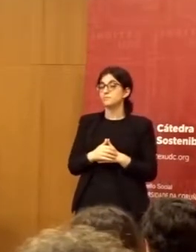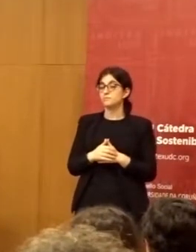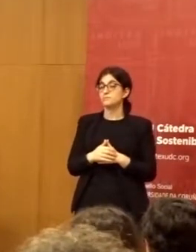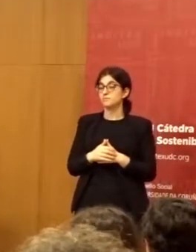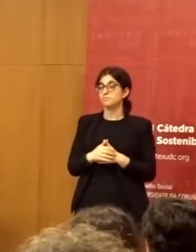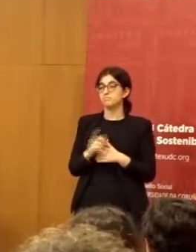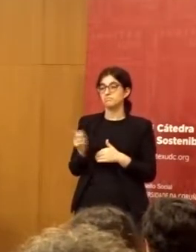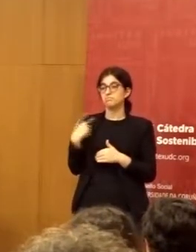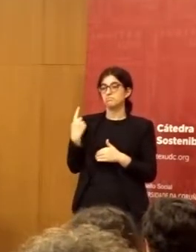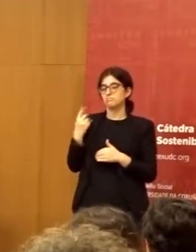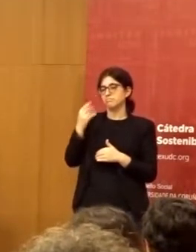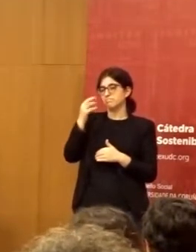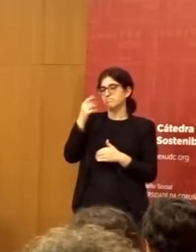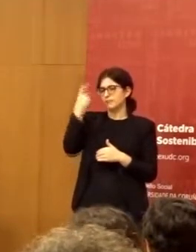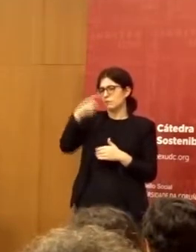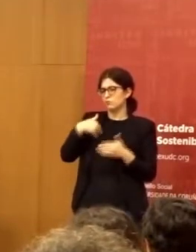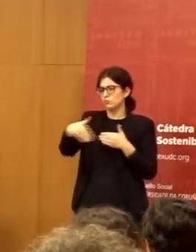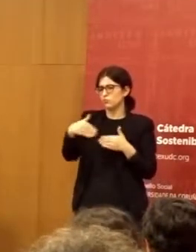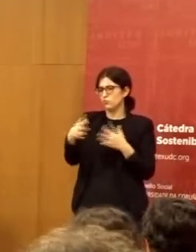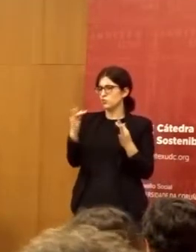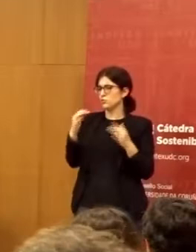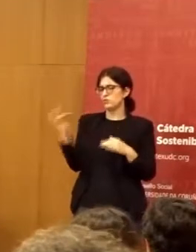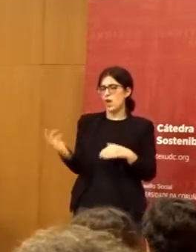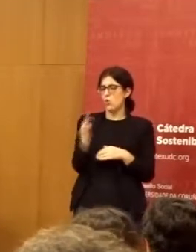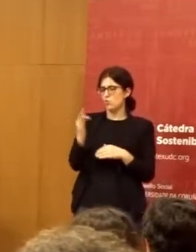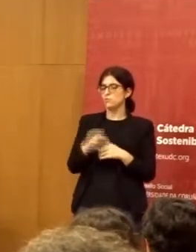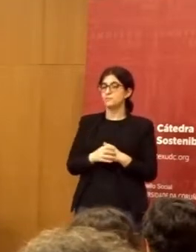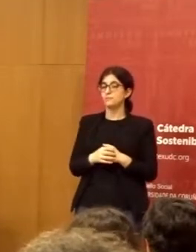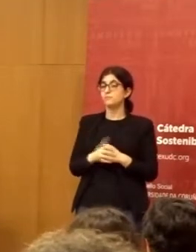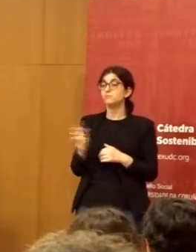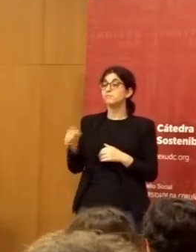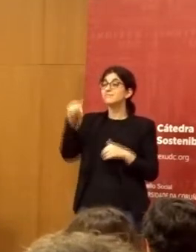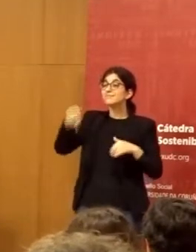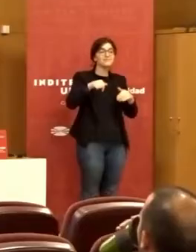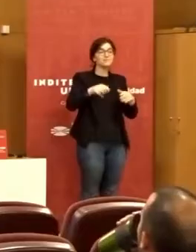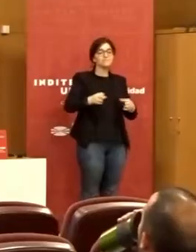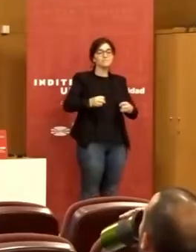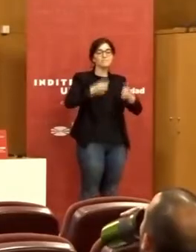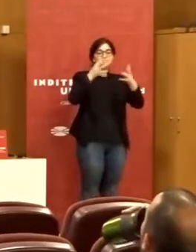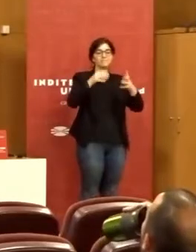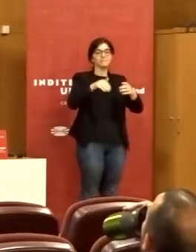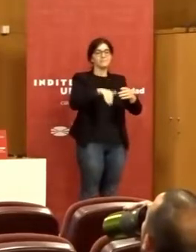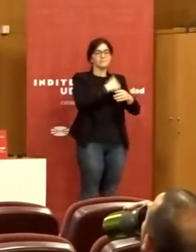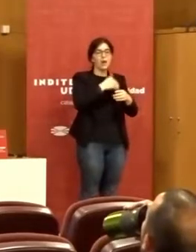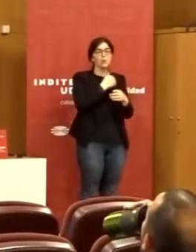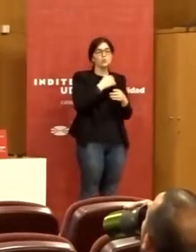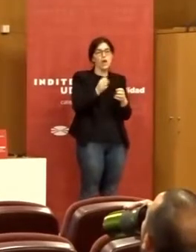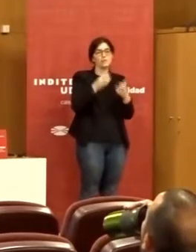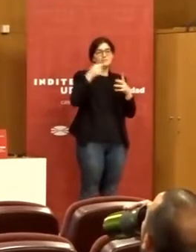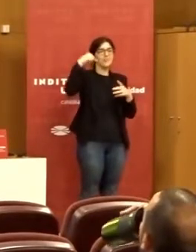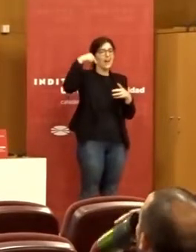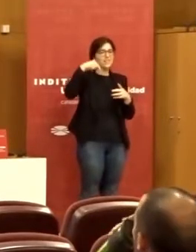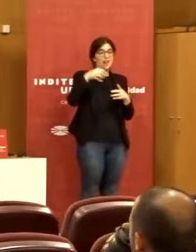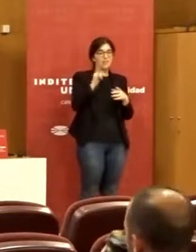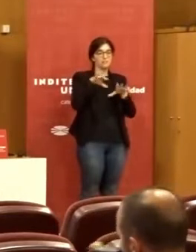ser muy positivo a nuestro favor. Es la facultad que aloja la cátedra y